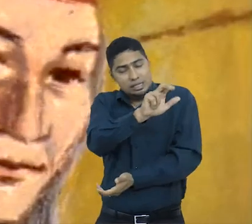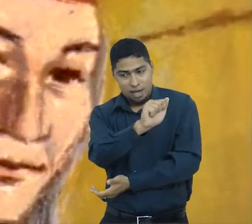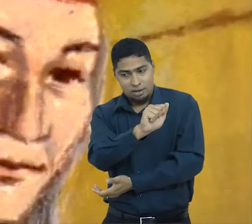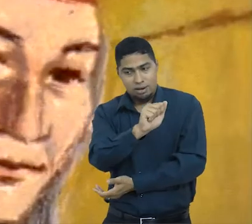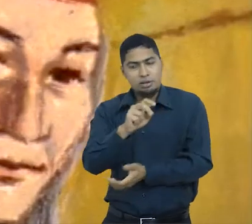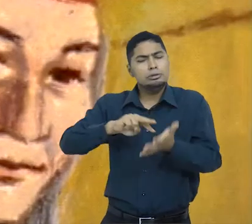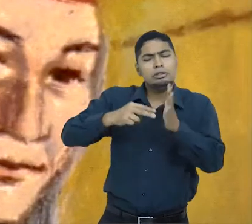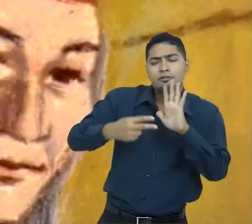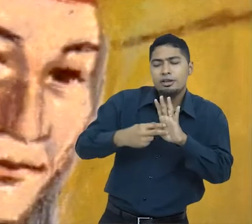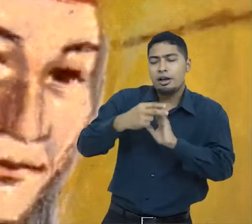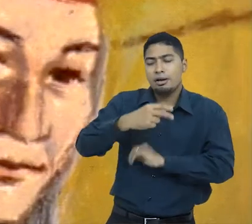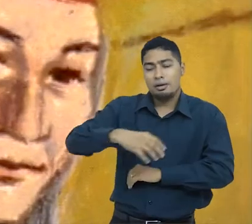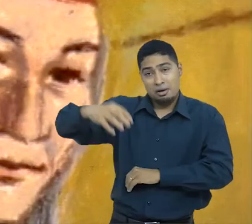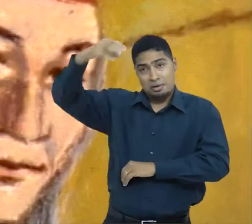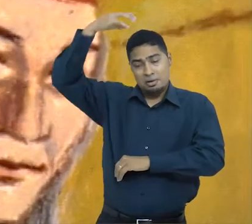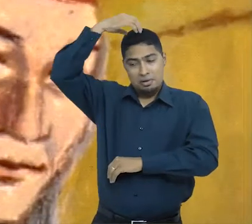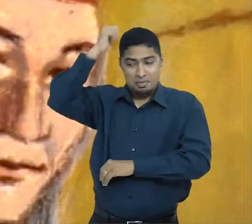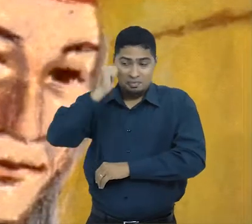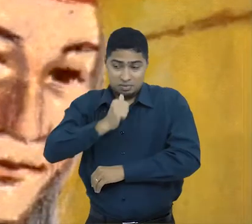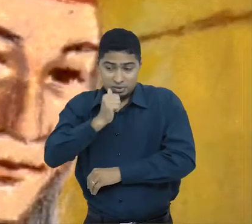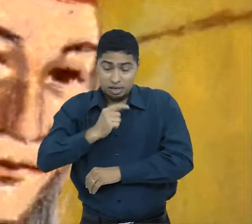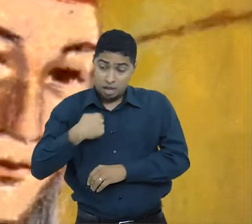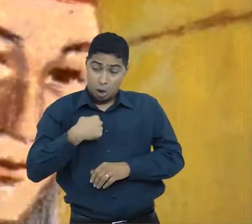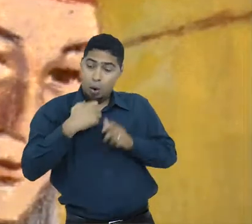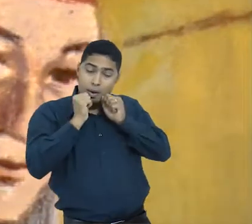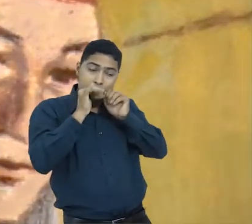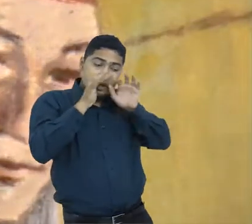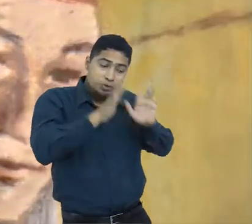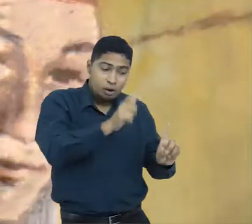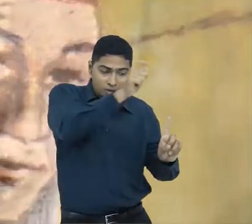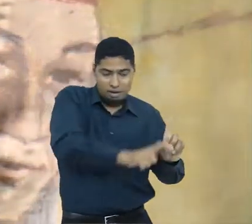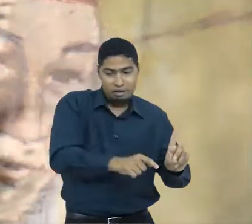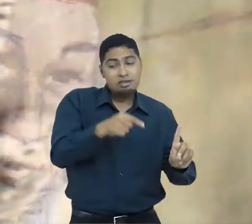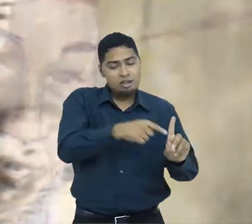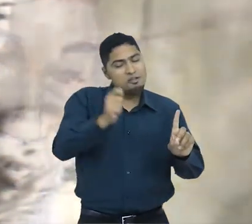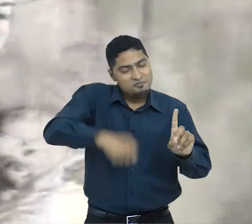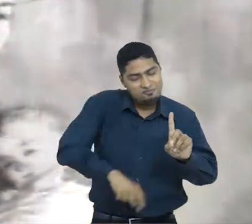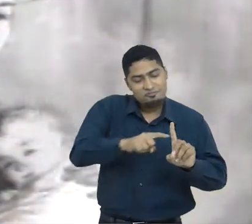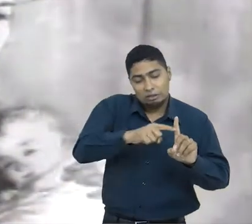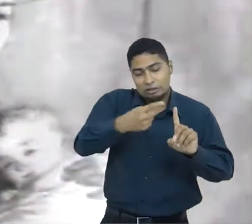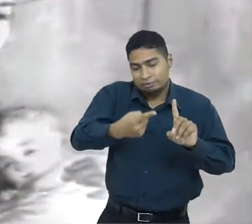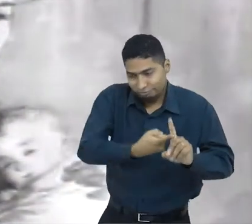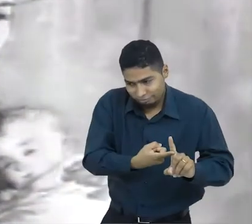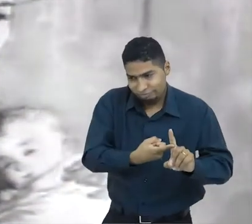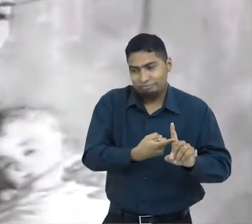princesa. Abençoarei sua esposa, e ela terá um filho seu, e será mãe de